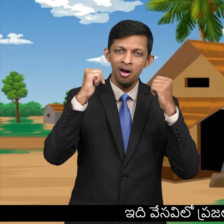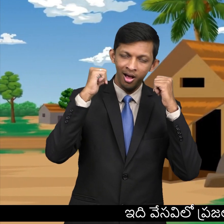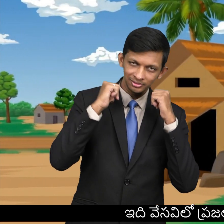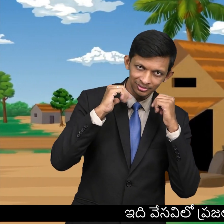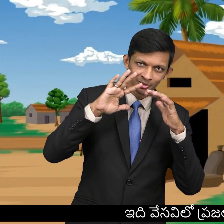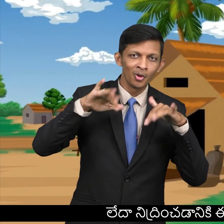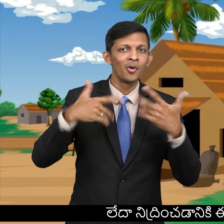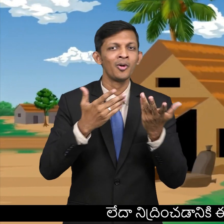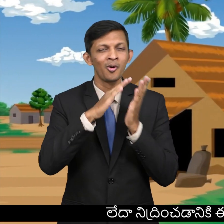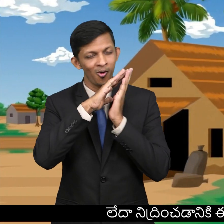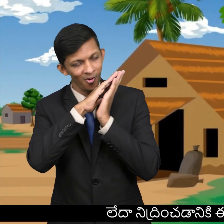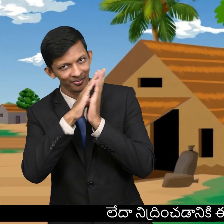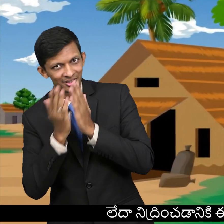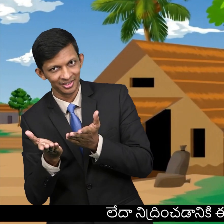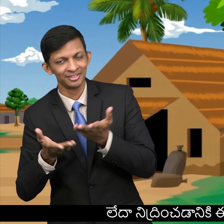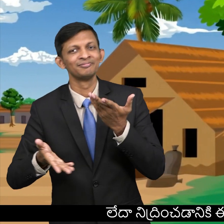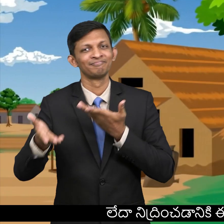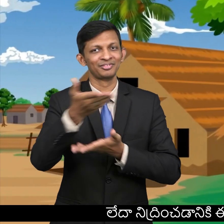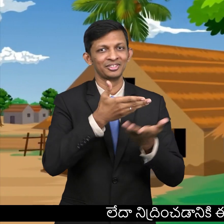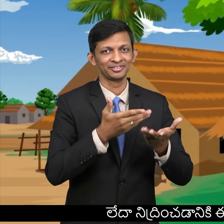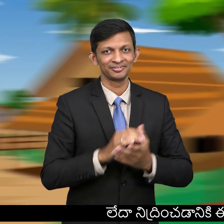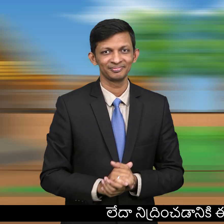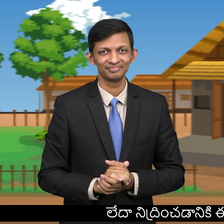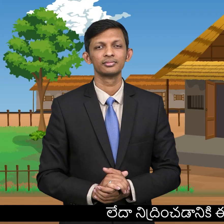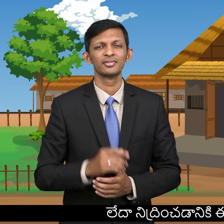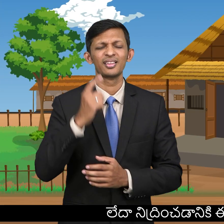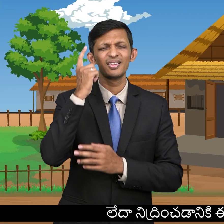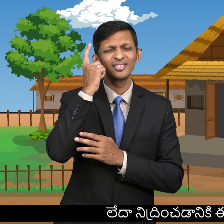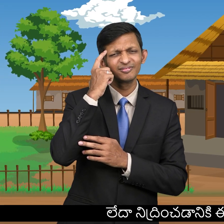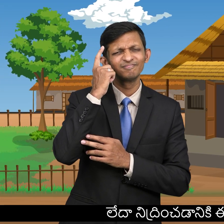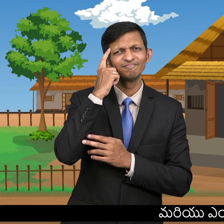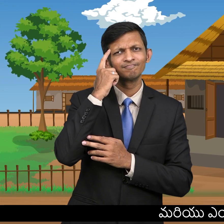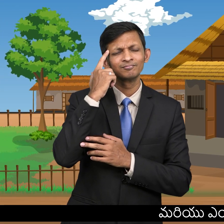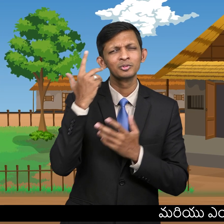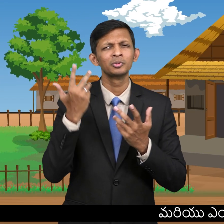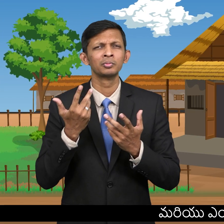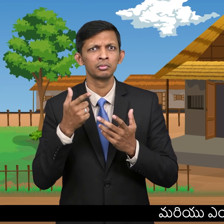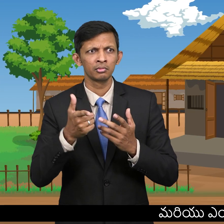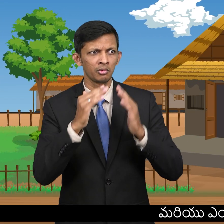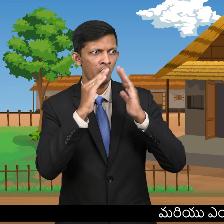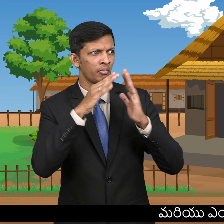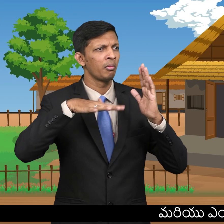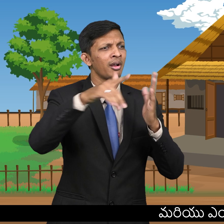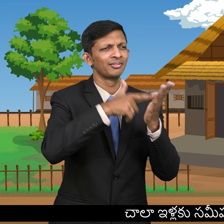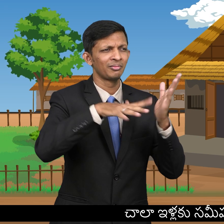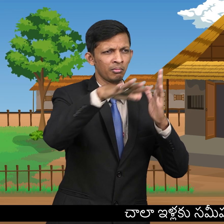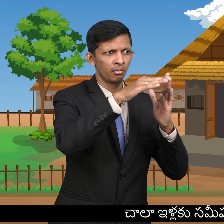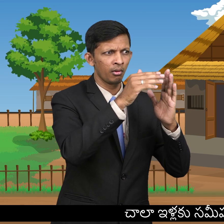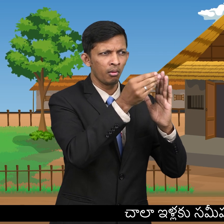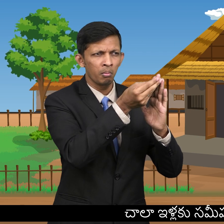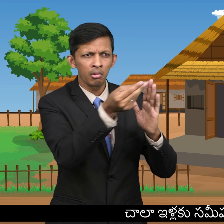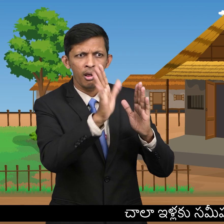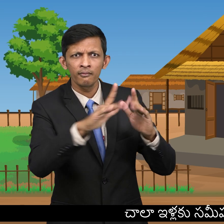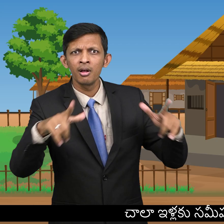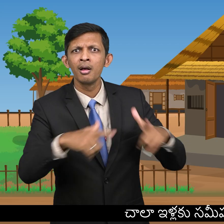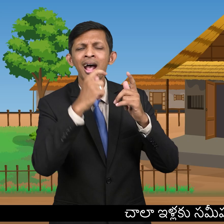విశ్రాంతి తీసుకోవడానికి లేదా నిద్రించడానికి ఈ చిన్న స్థలం ఉపయోగిస్తారు. మరియు ఎందుకో ఊహించుకోండి, చాలా